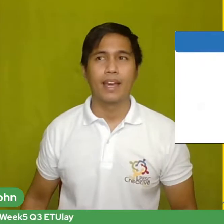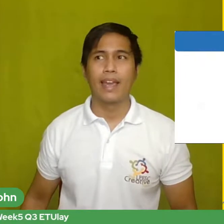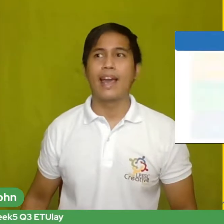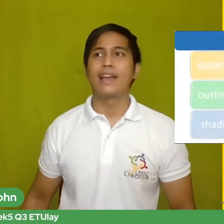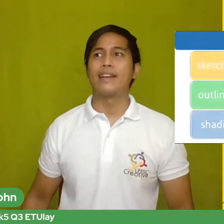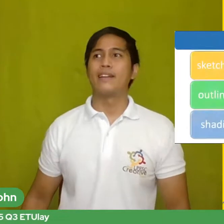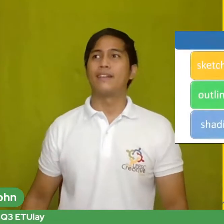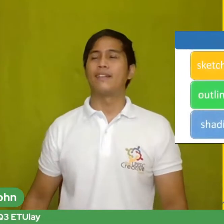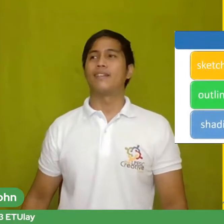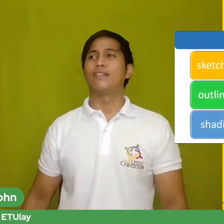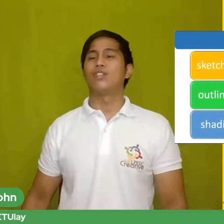Ayan. So,